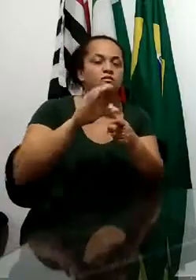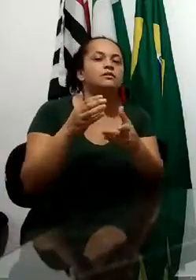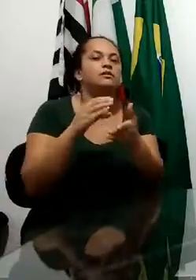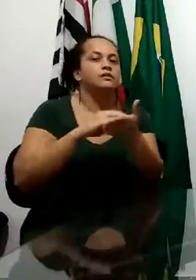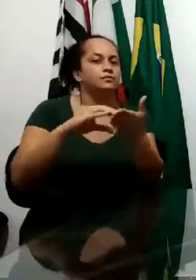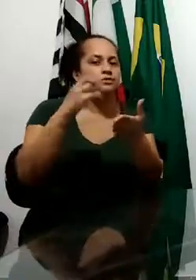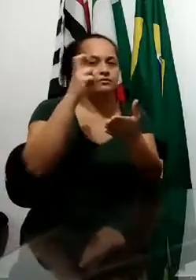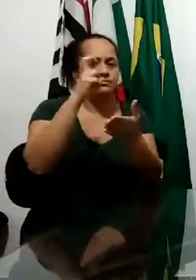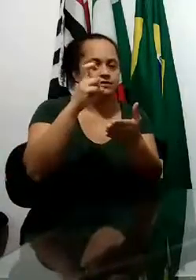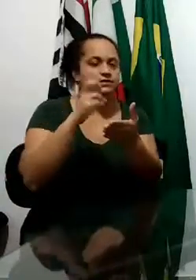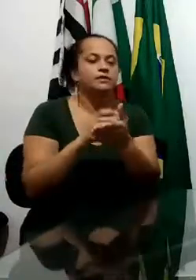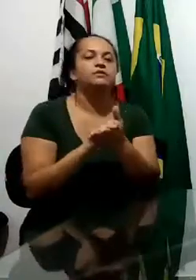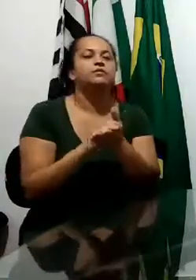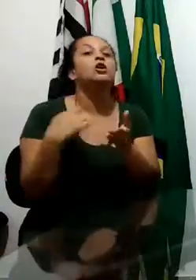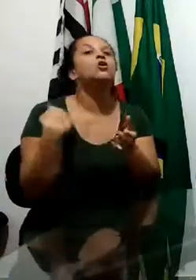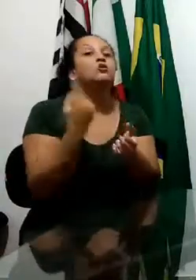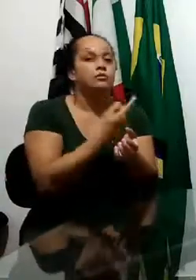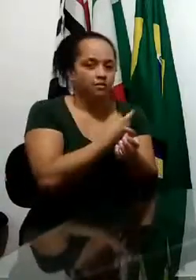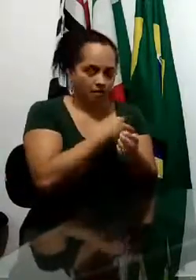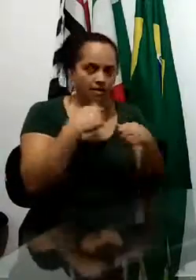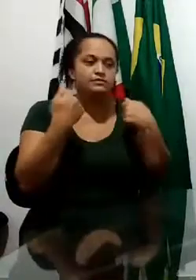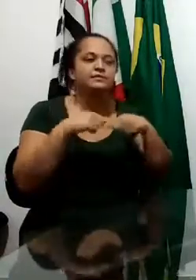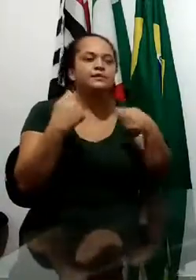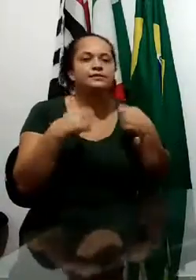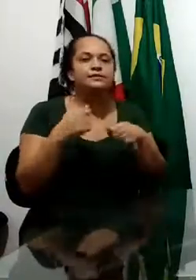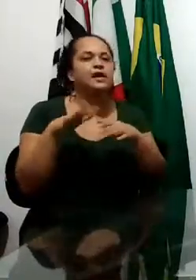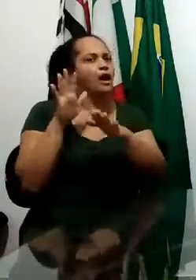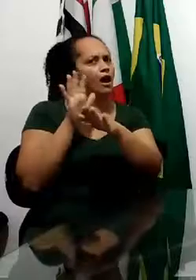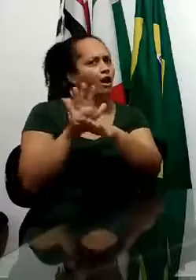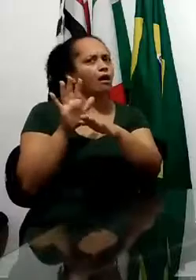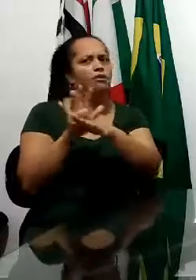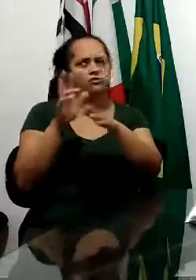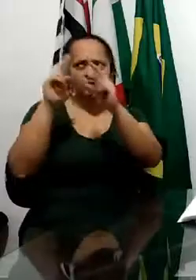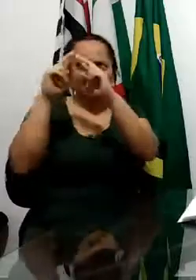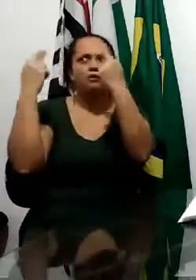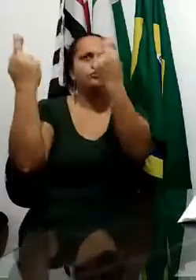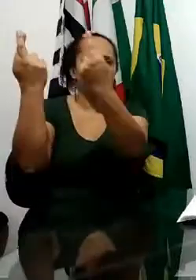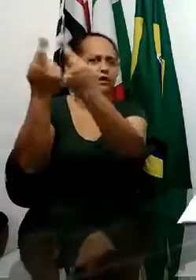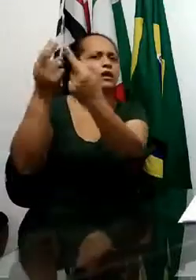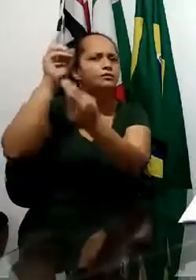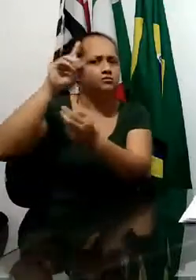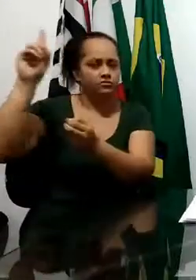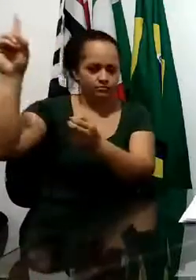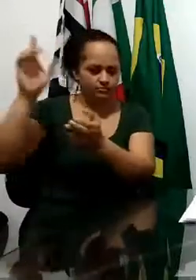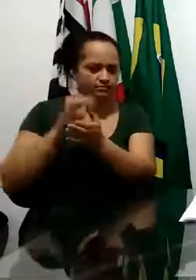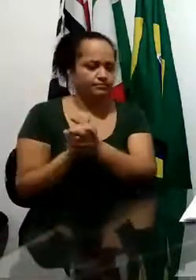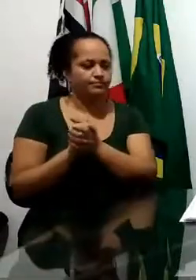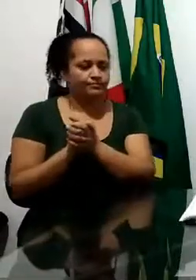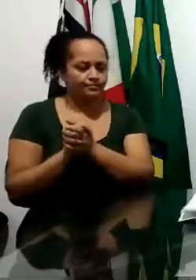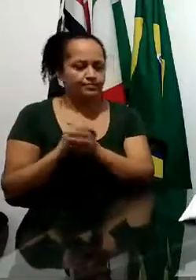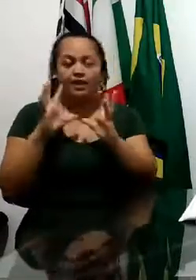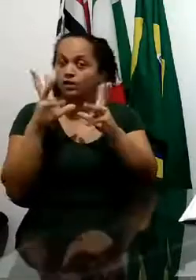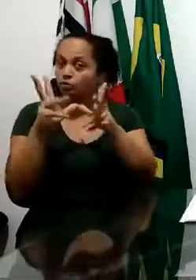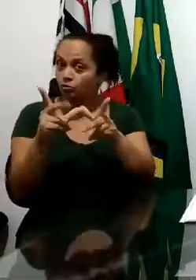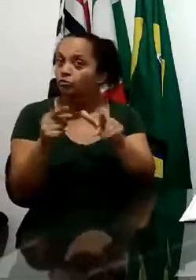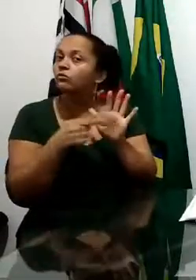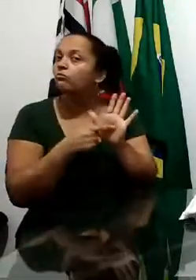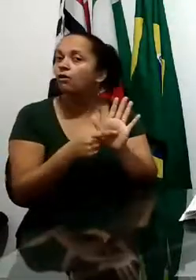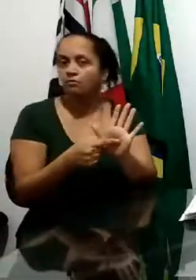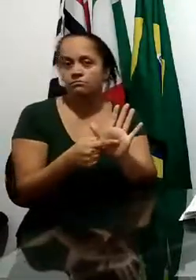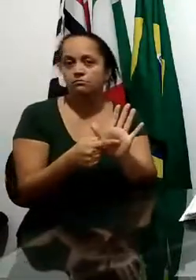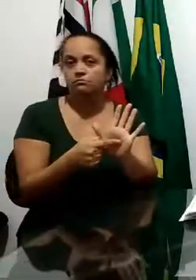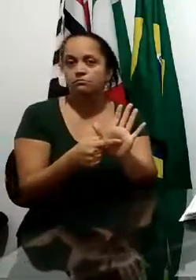Somos embaixadores do reino de Deus. Olha que interessante. Eu acho que todos esses textos deixam claro